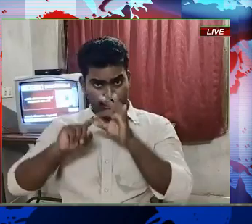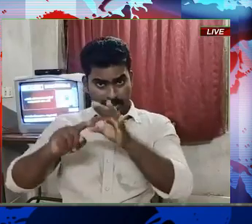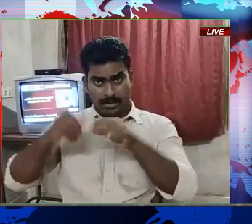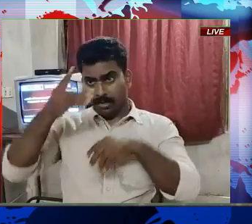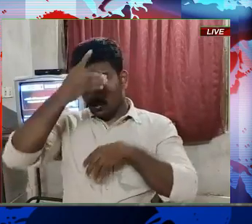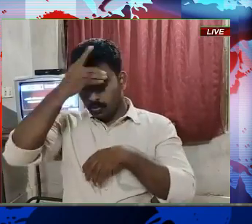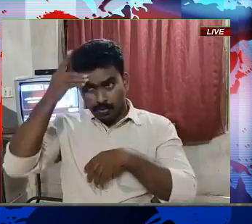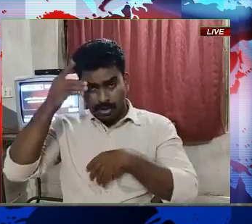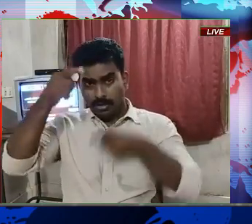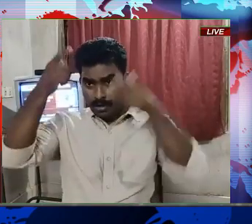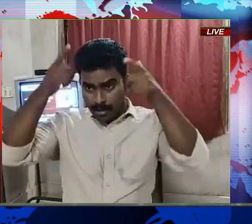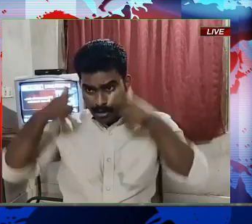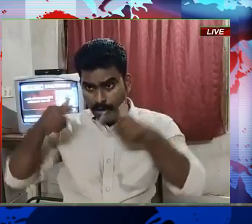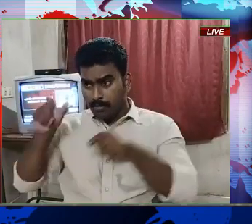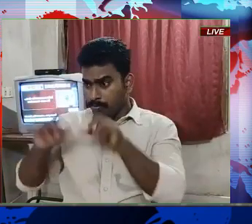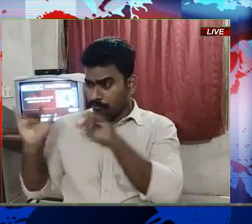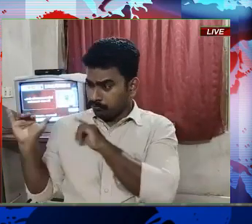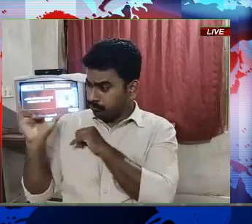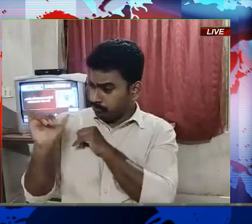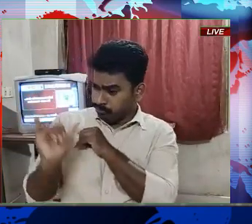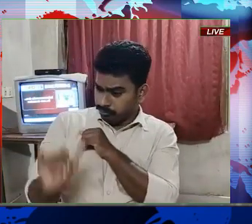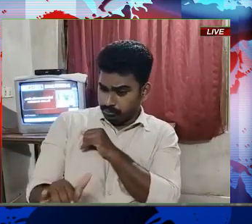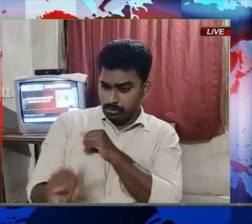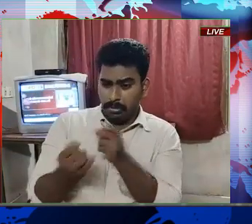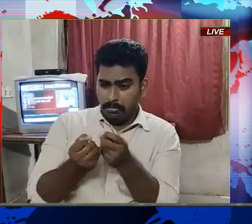നൽകുക എന്ന തീരുമാനം എടുത്തിട്ടുണ്ട്.